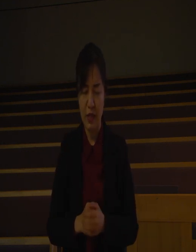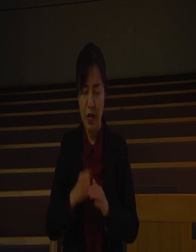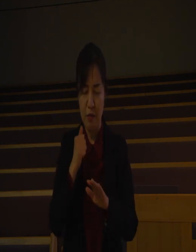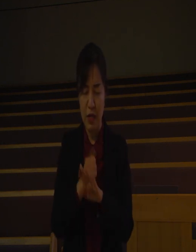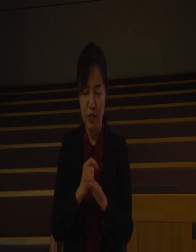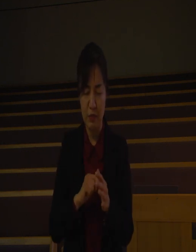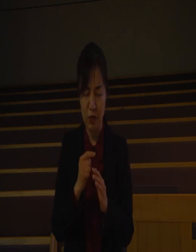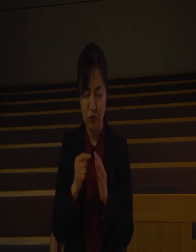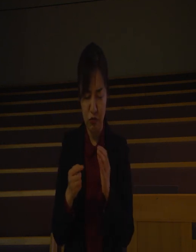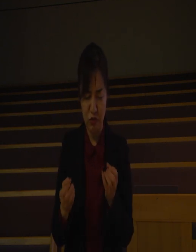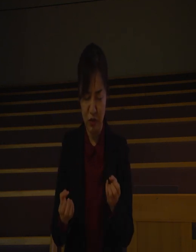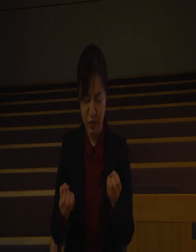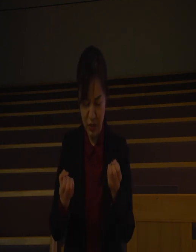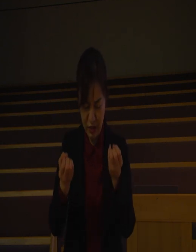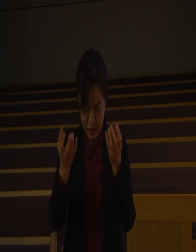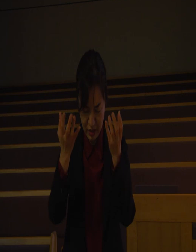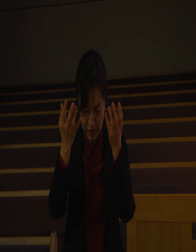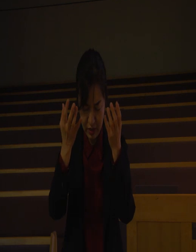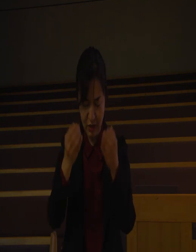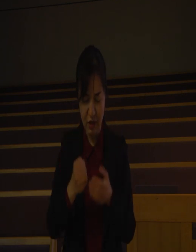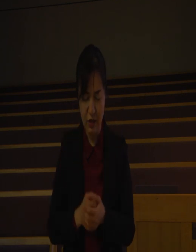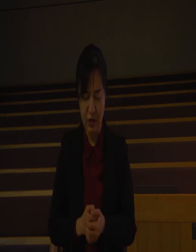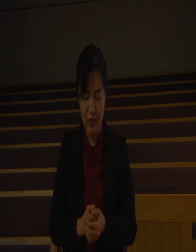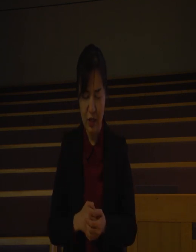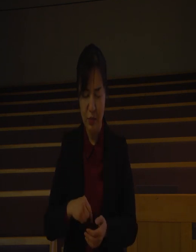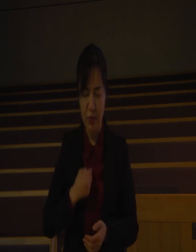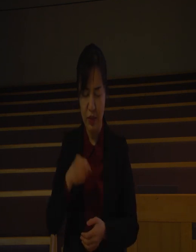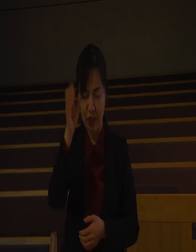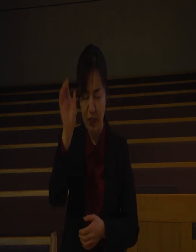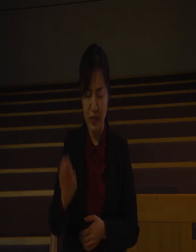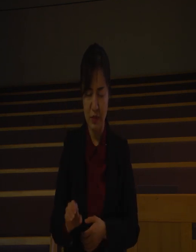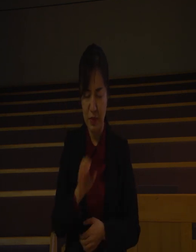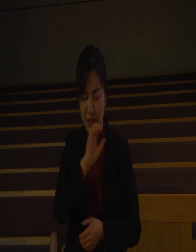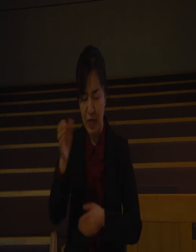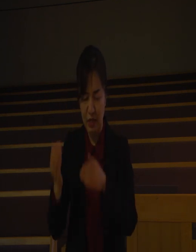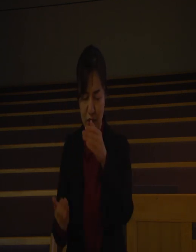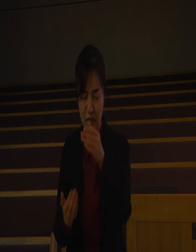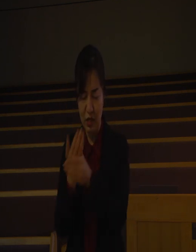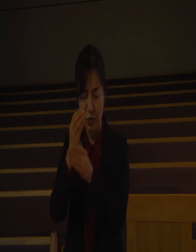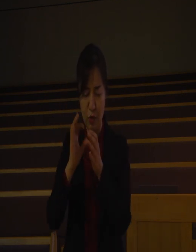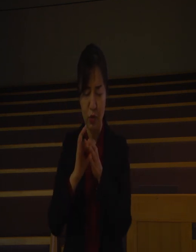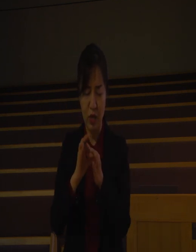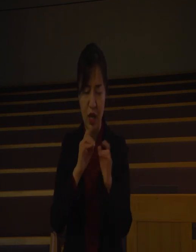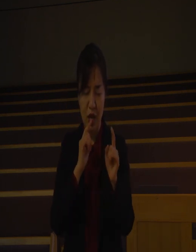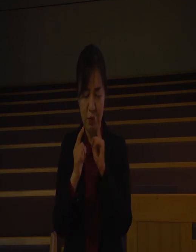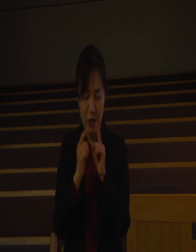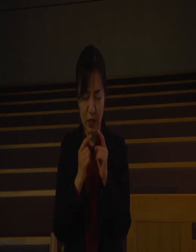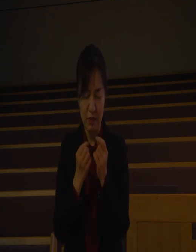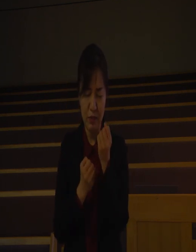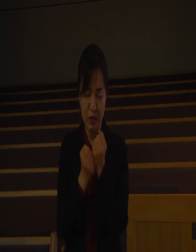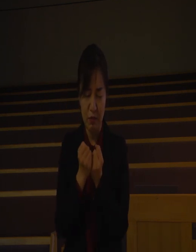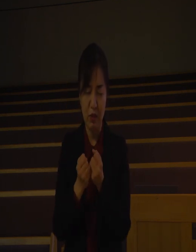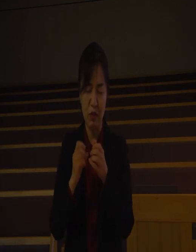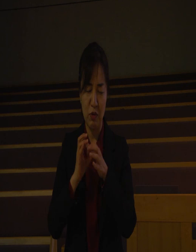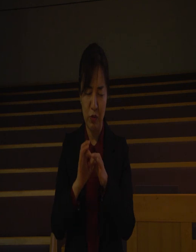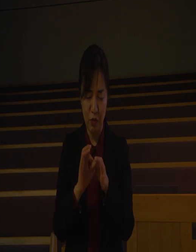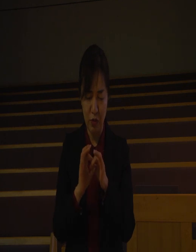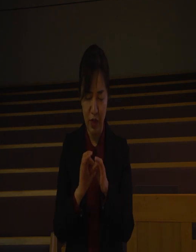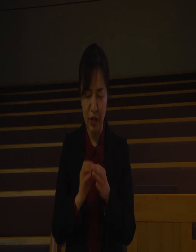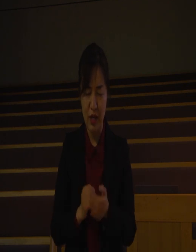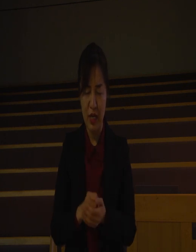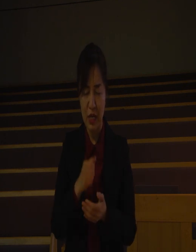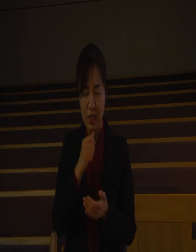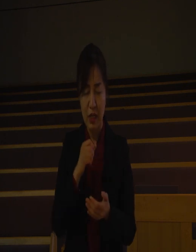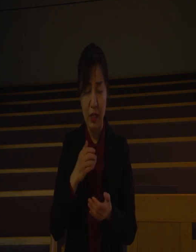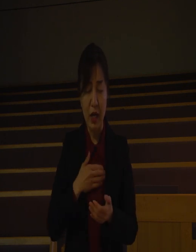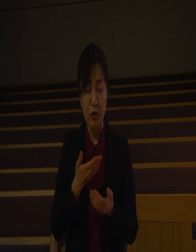마지막 유월절의 의미를 자신의 십자가의 사건을 통하여 말씀하심을 통하여 내가 주는 이